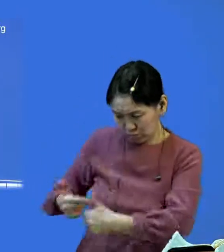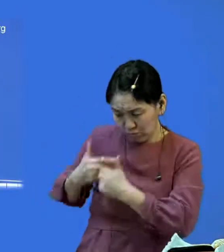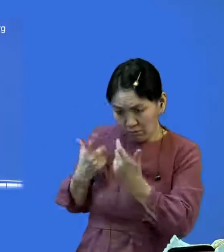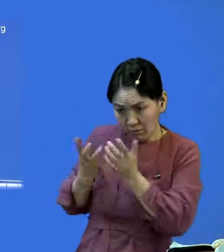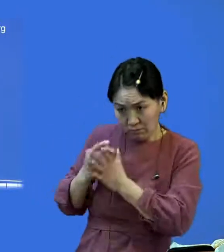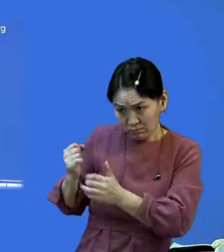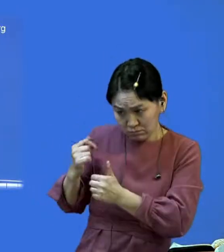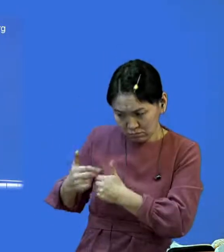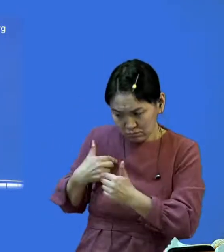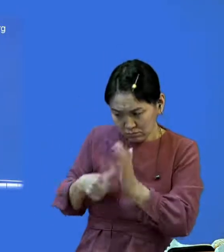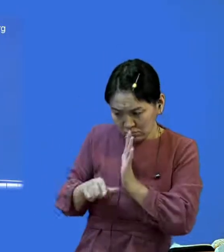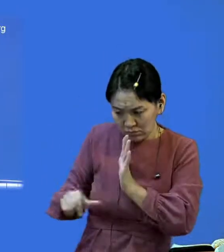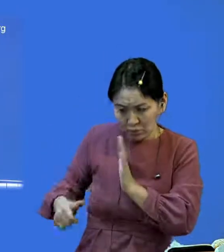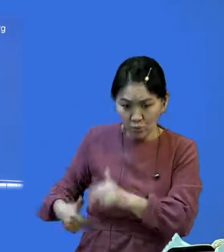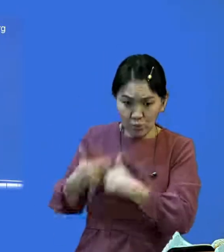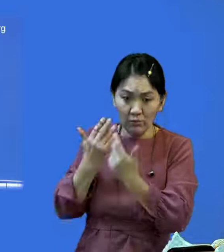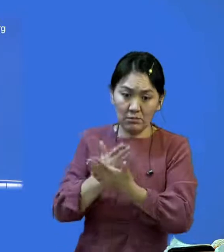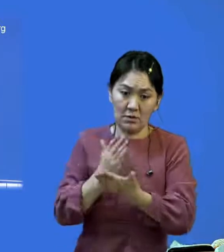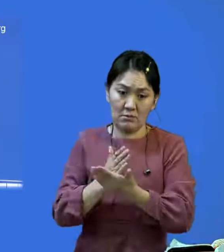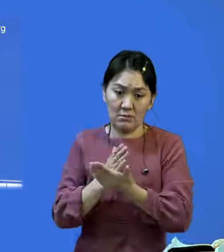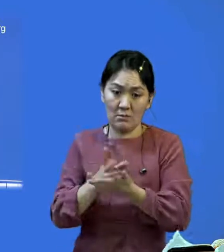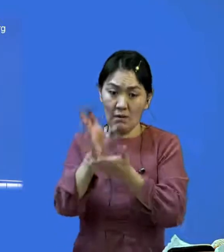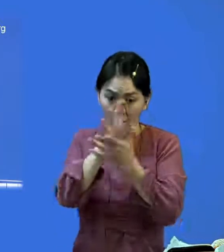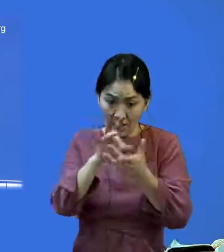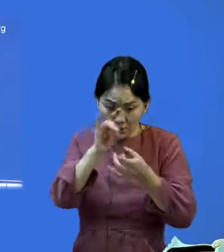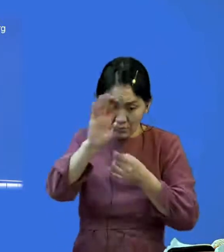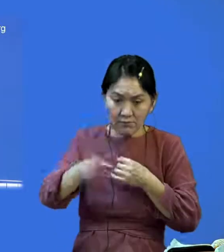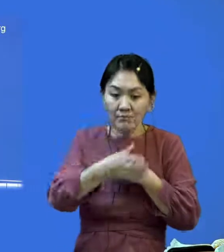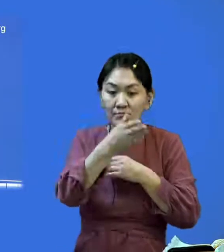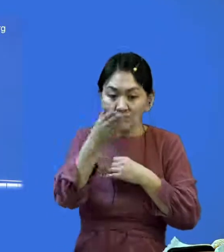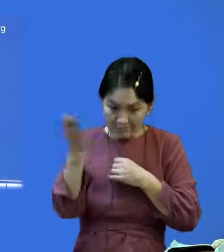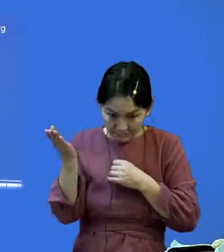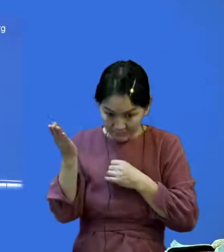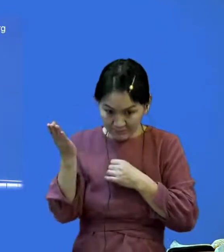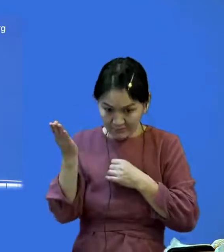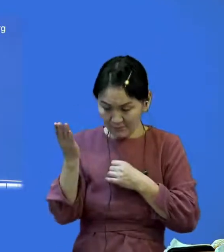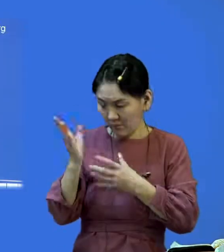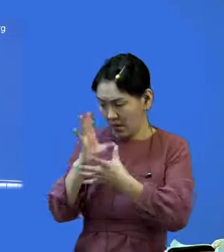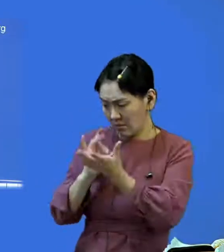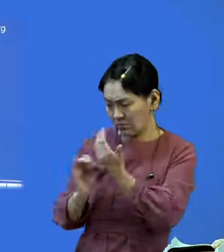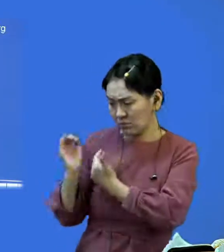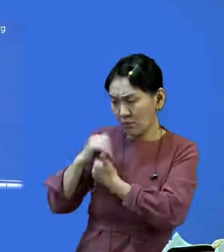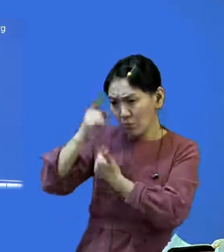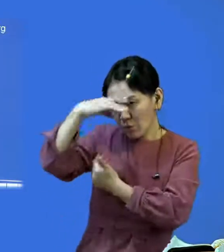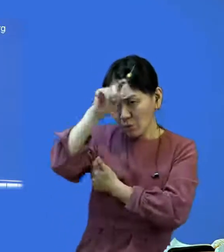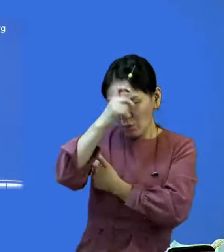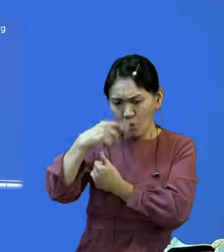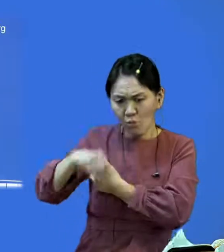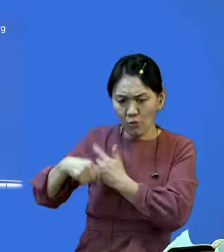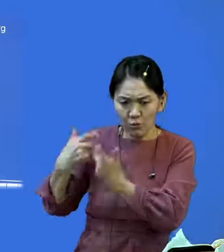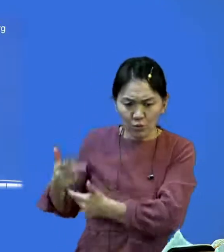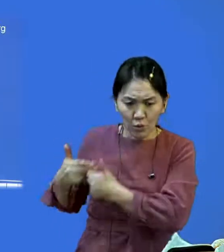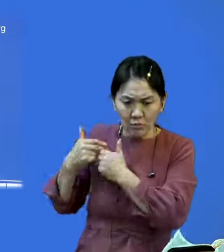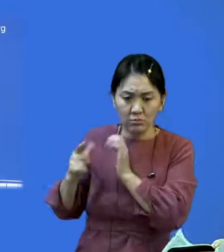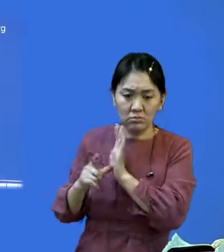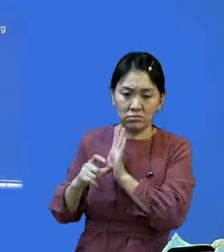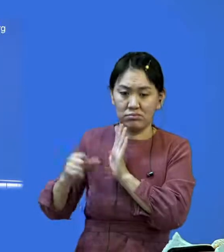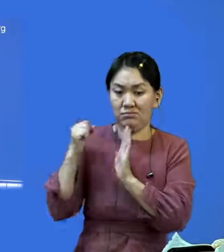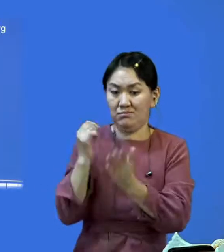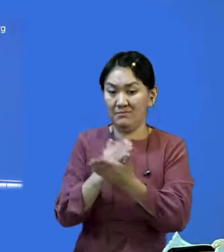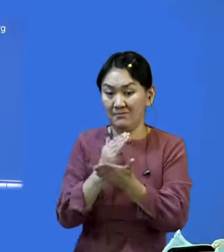хамт гэрчилдэг гэж байна. Тэгэхээр ариун сүнс бидний ирээд биднийг бурхны хүүхдүүд гэж гэрчилдэг. Энэ